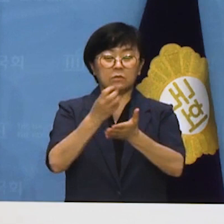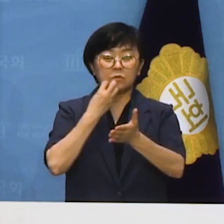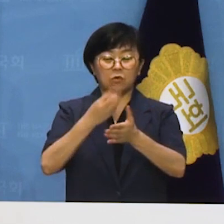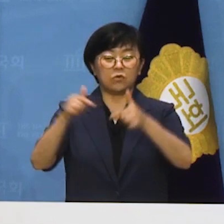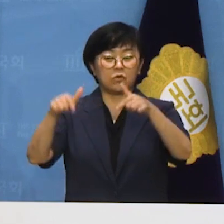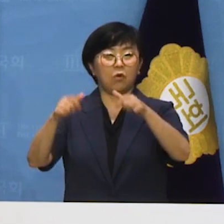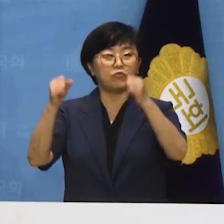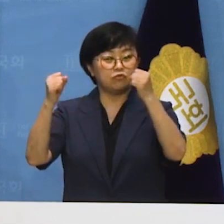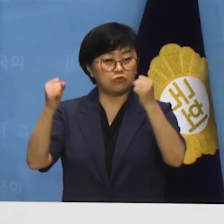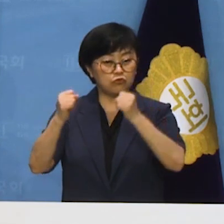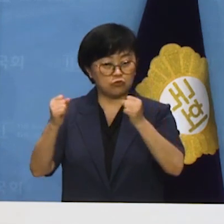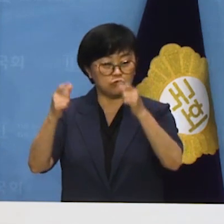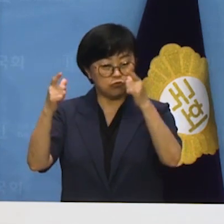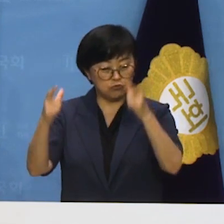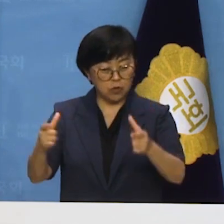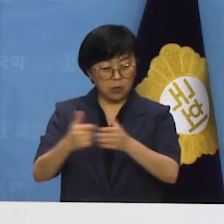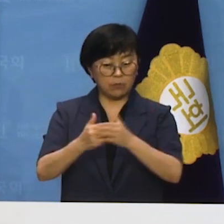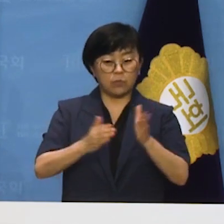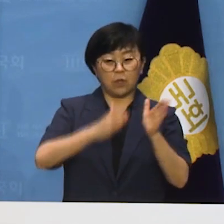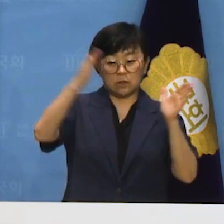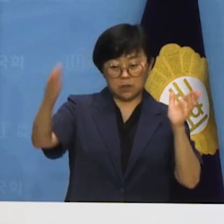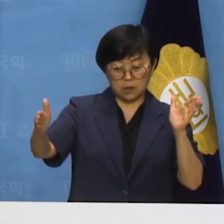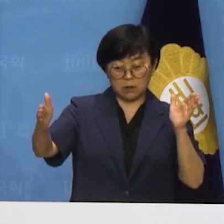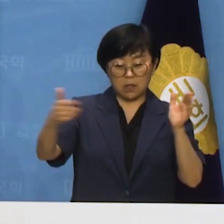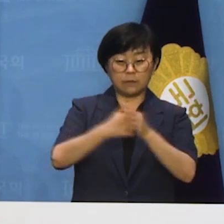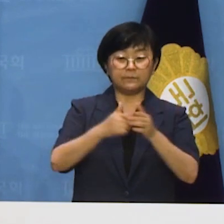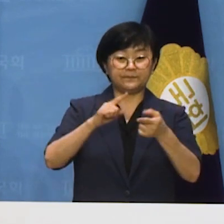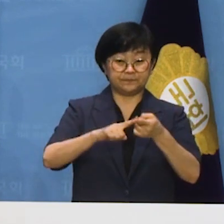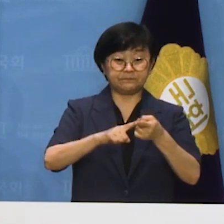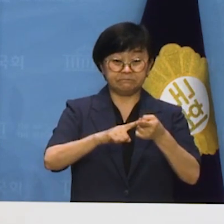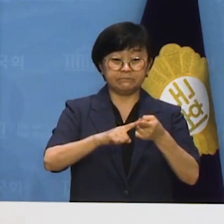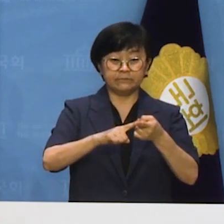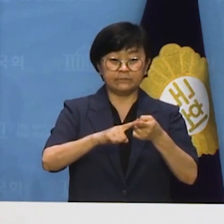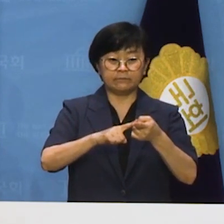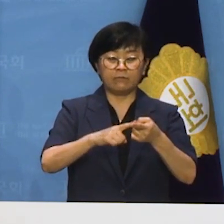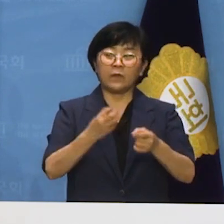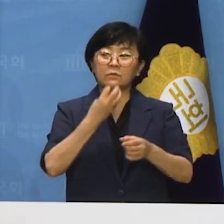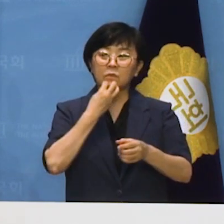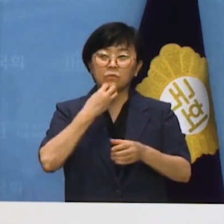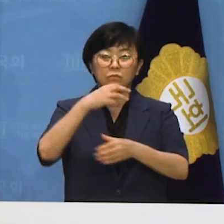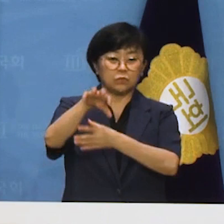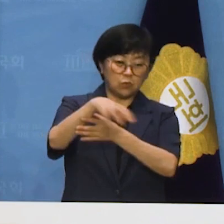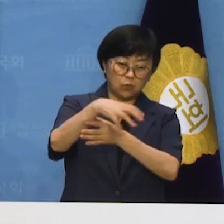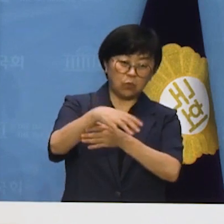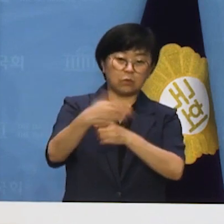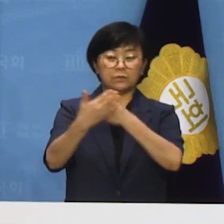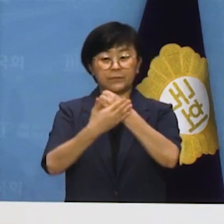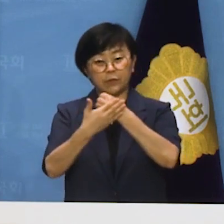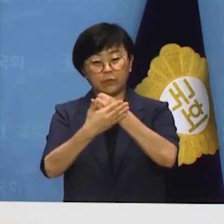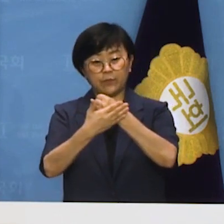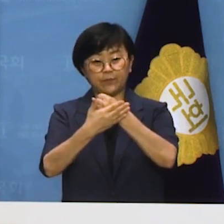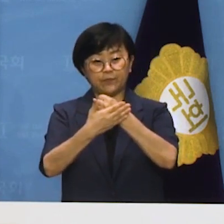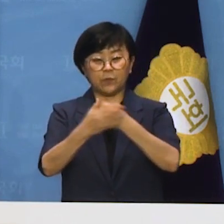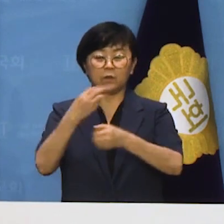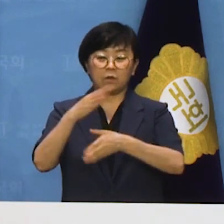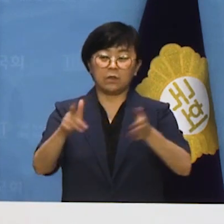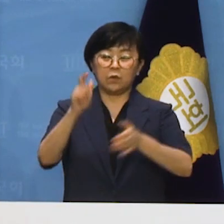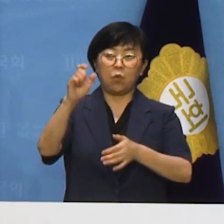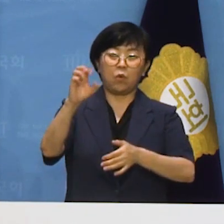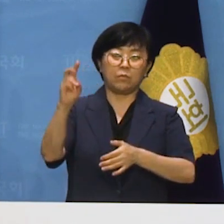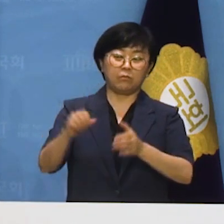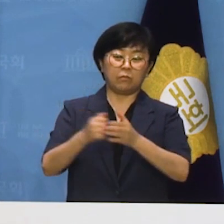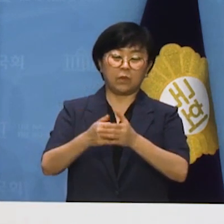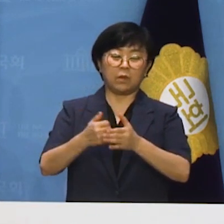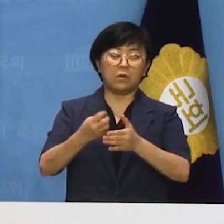서울 서북부 지역까지 연장하겠다라고 하면서 신분당선 연장으로 서울 종로 은평 경기 고향